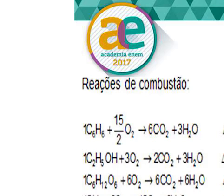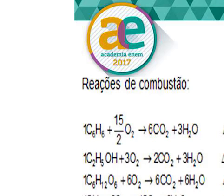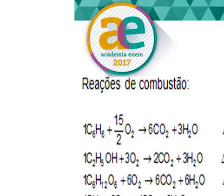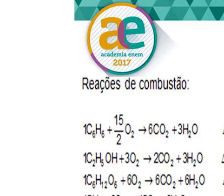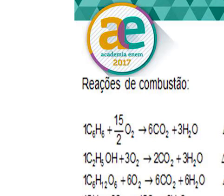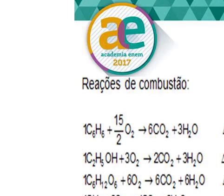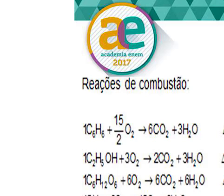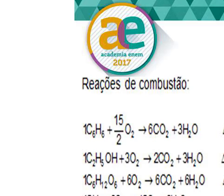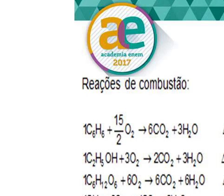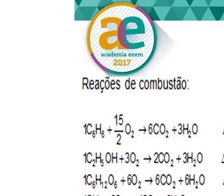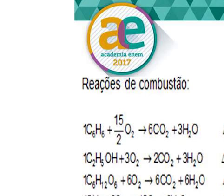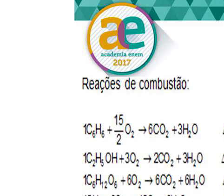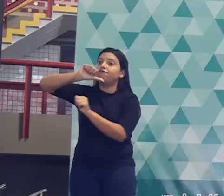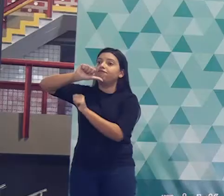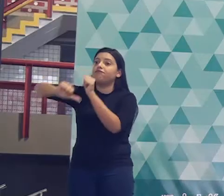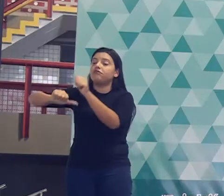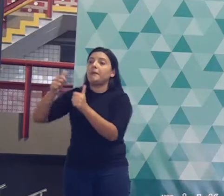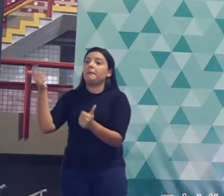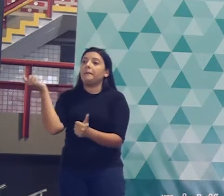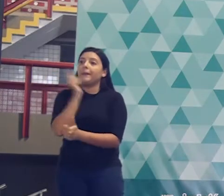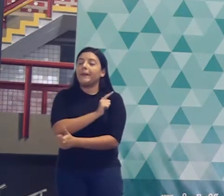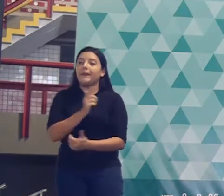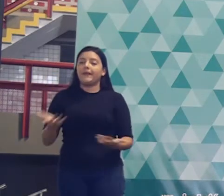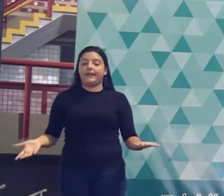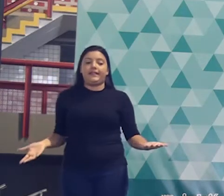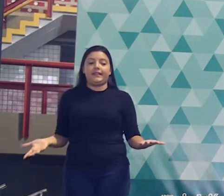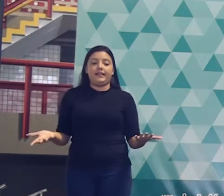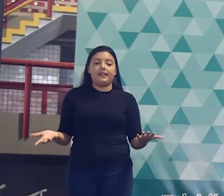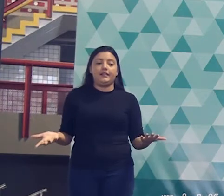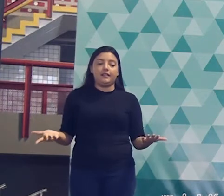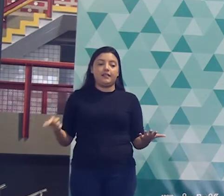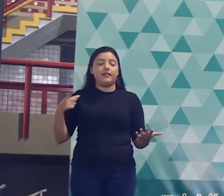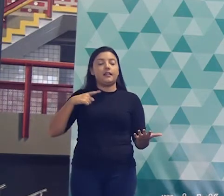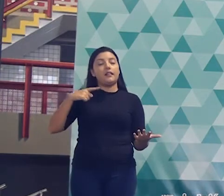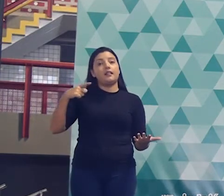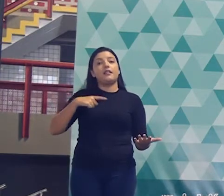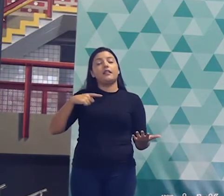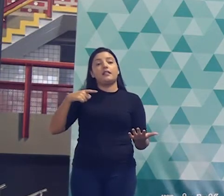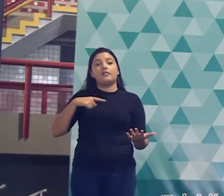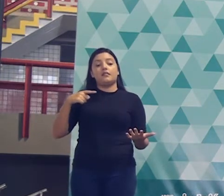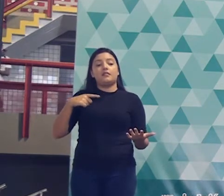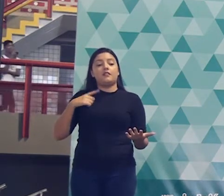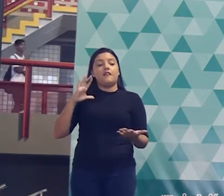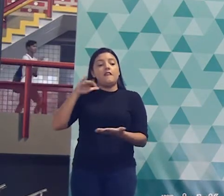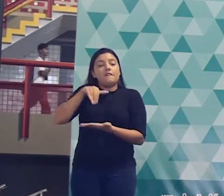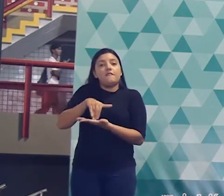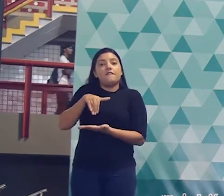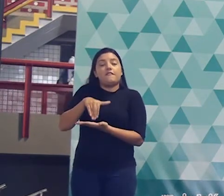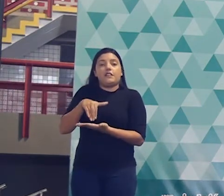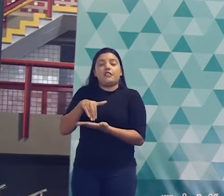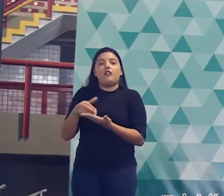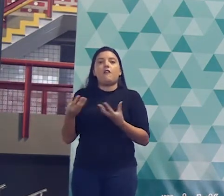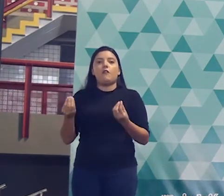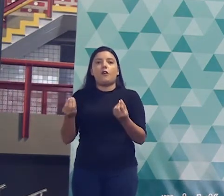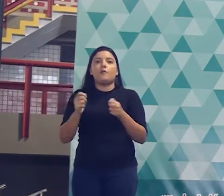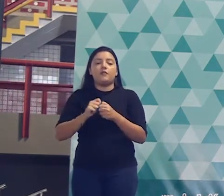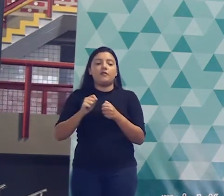que você tinha no início tem que ser exatamente igual à quantidade de átomos que você tinha onde? No final. Aí presta